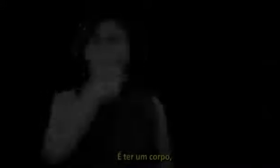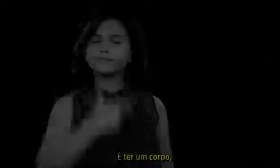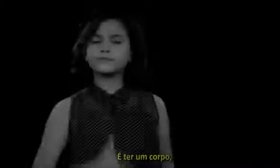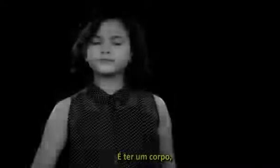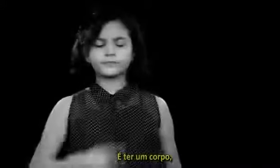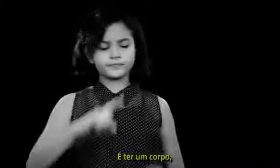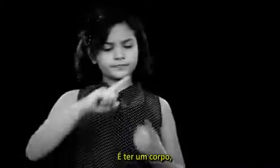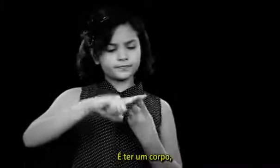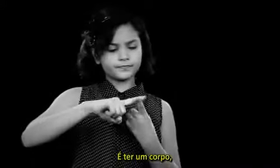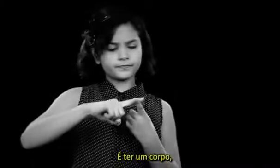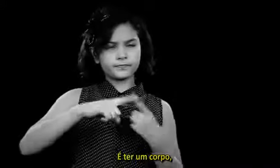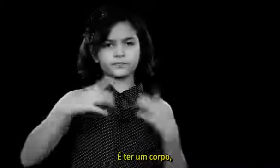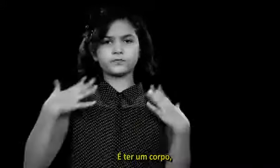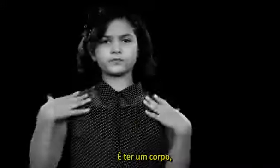É ter um corpo?